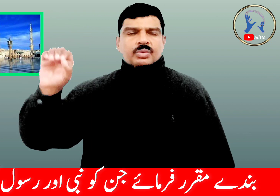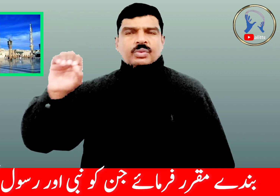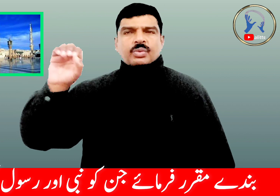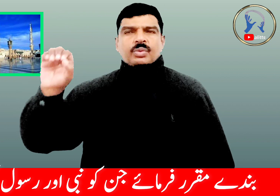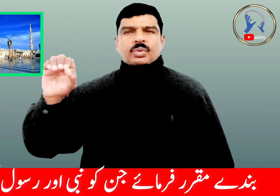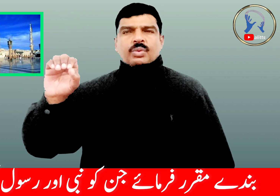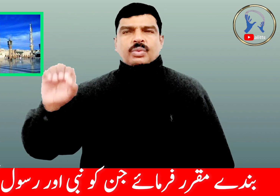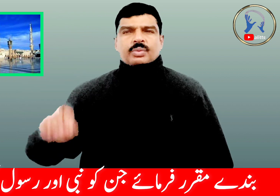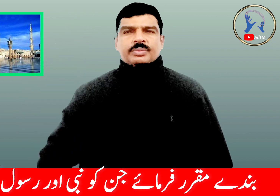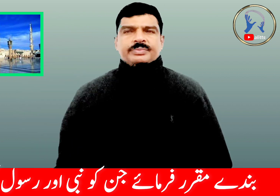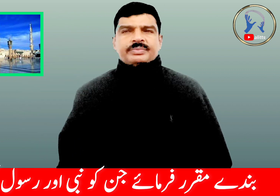کو